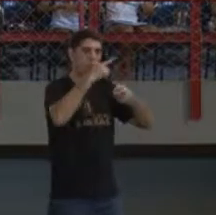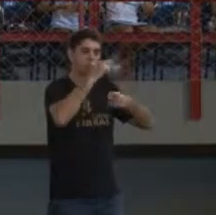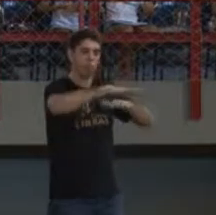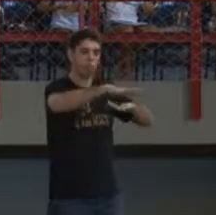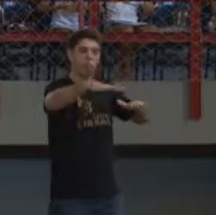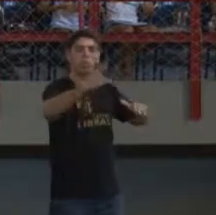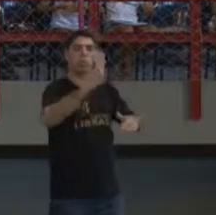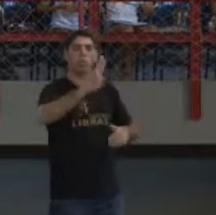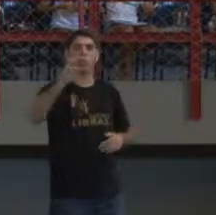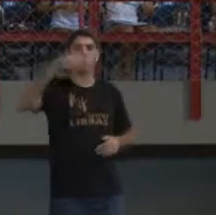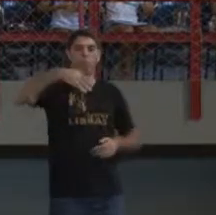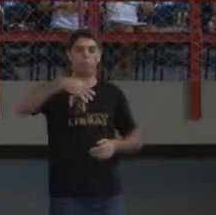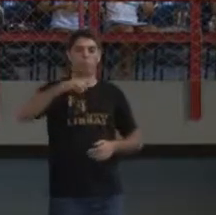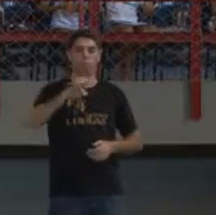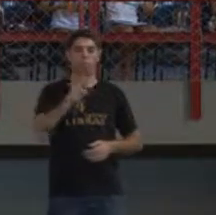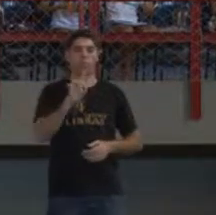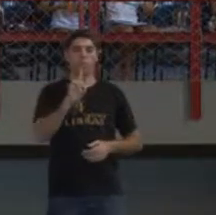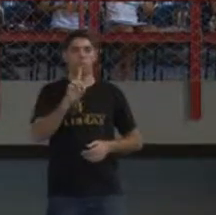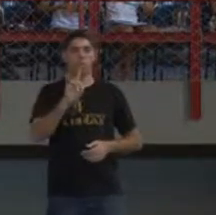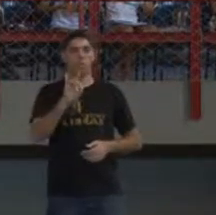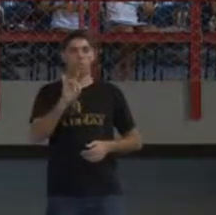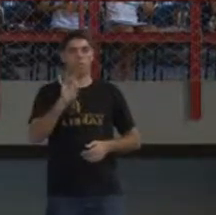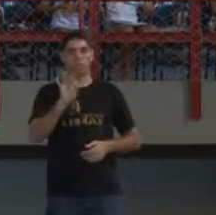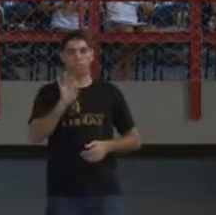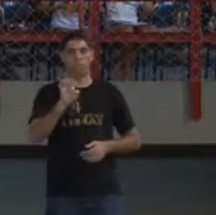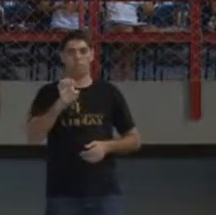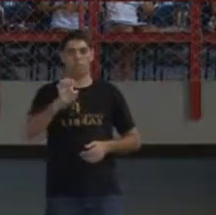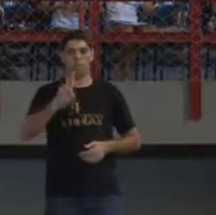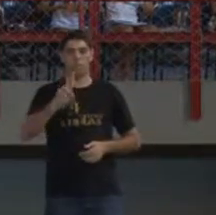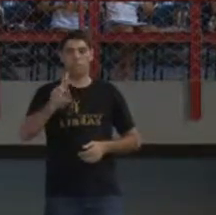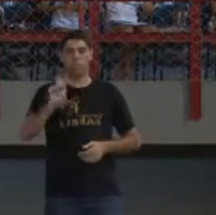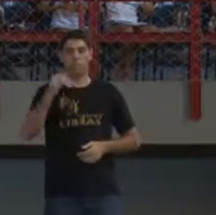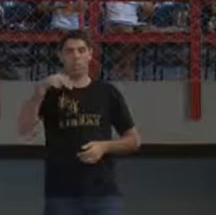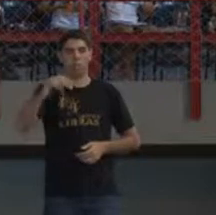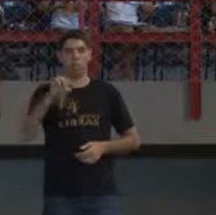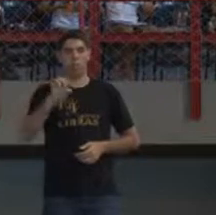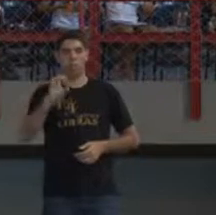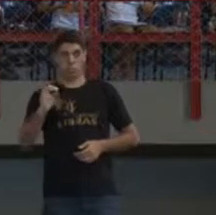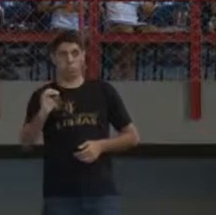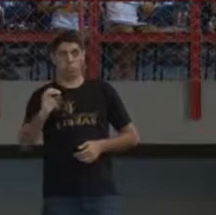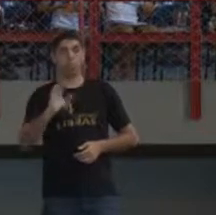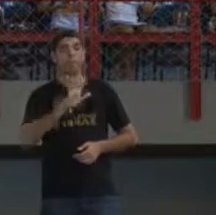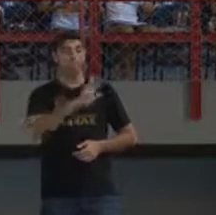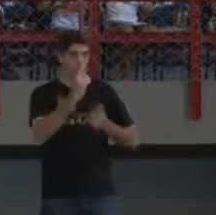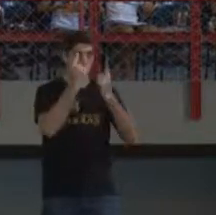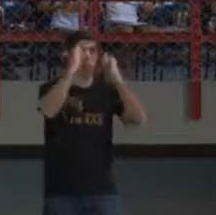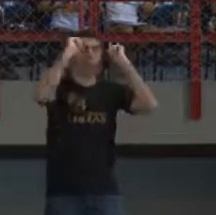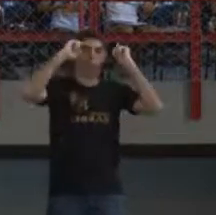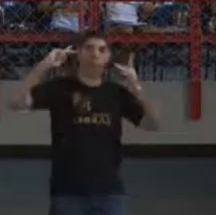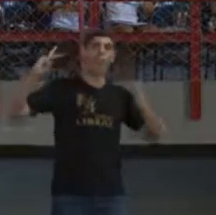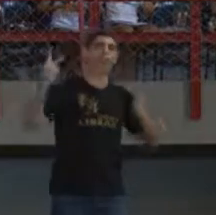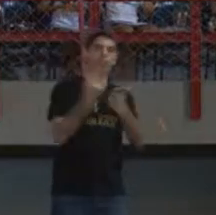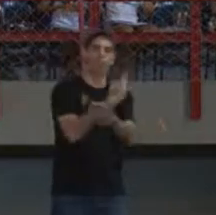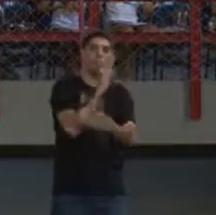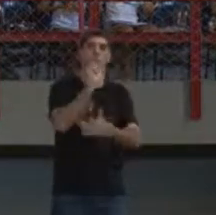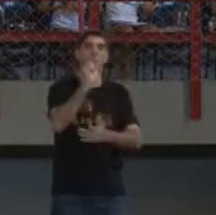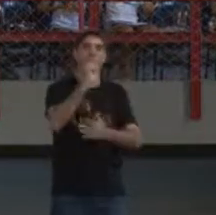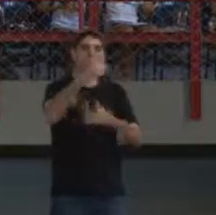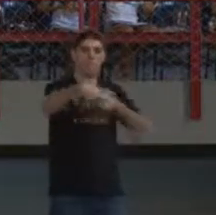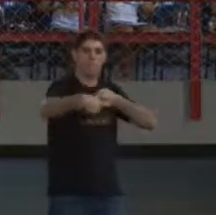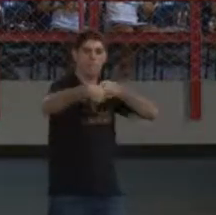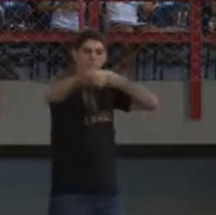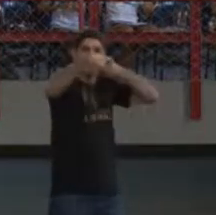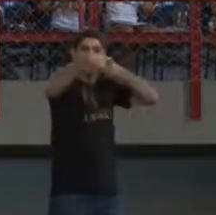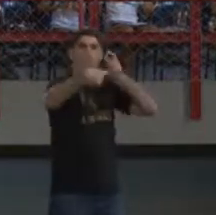Mediterrâneo. Só que os gregos vão enfrentar uma das maiores nações da história da humanidade, os